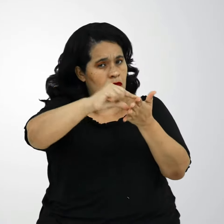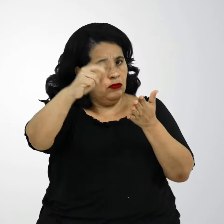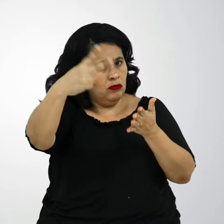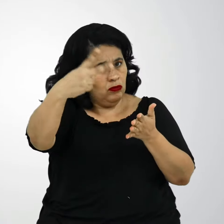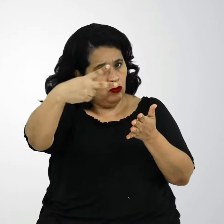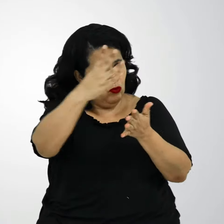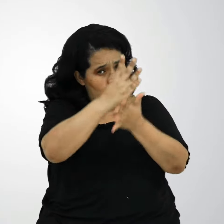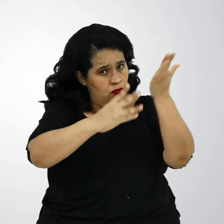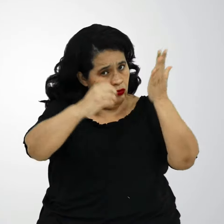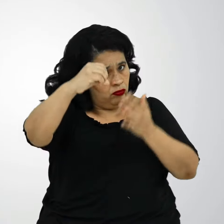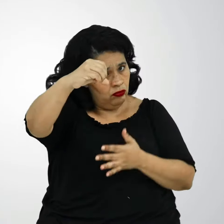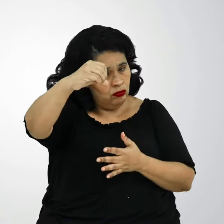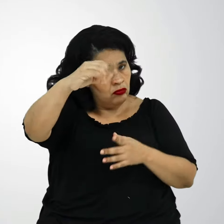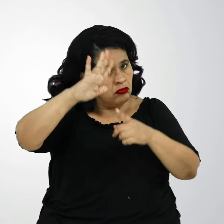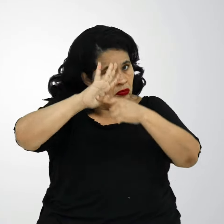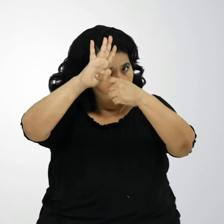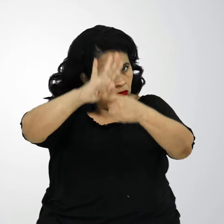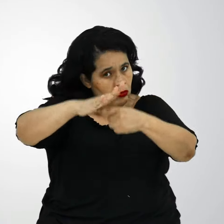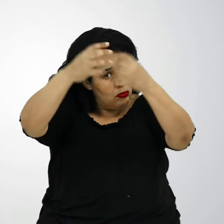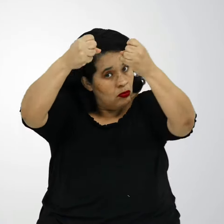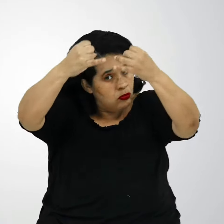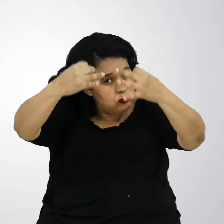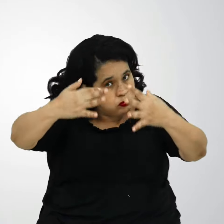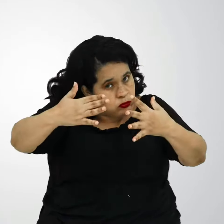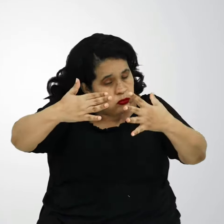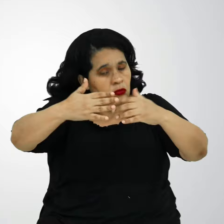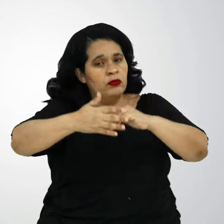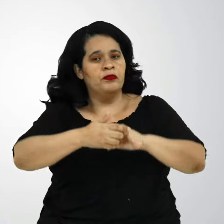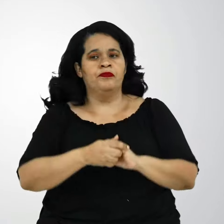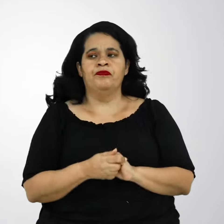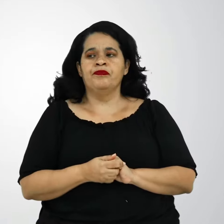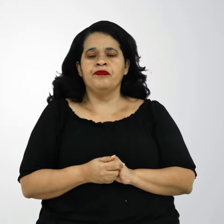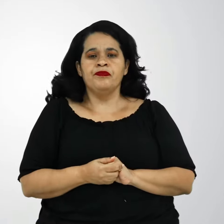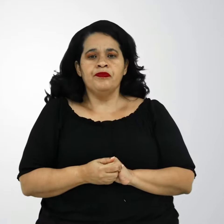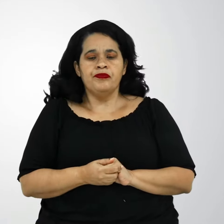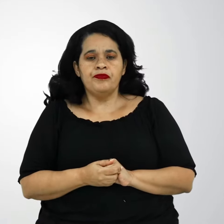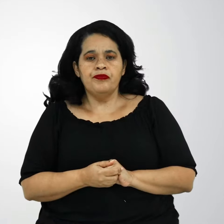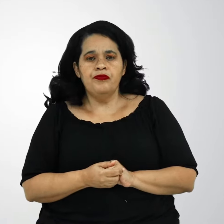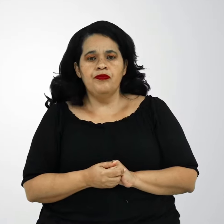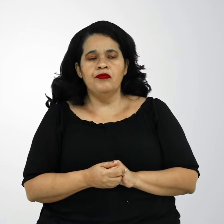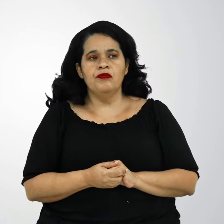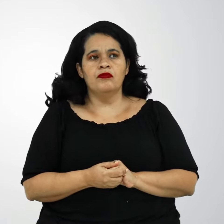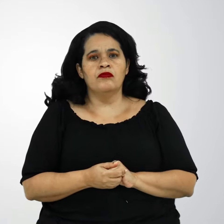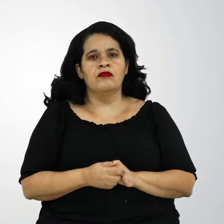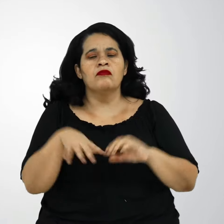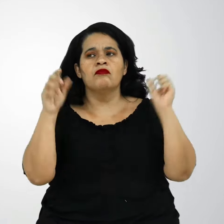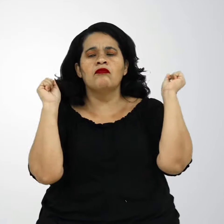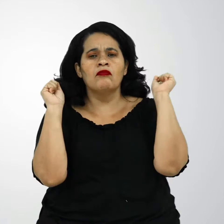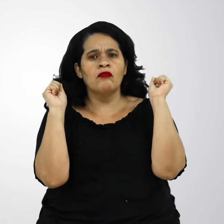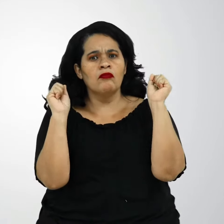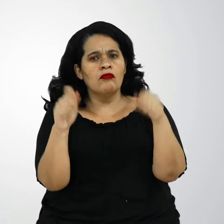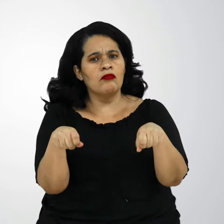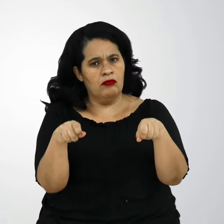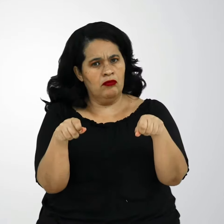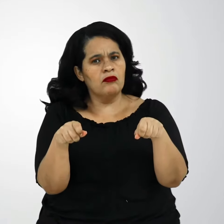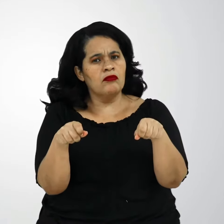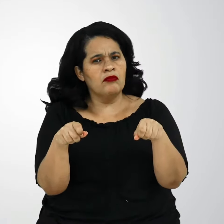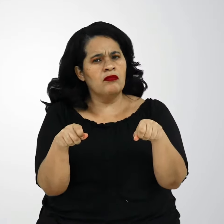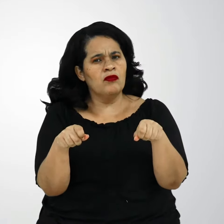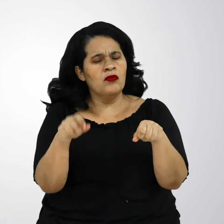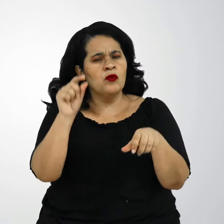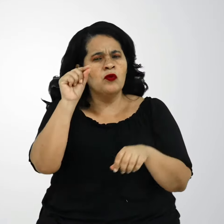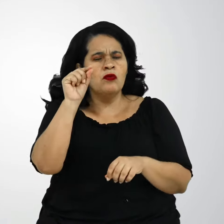Daniel faz essa referência, né? Então, é possível que com a